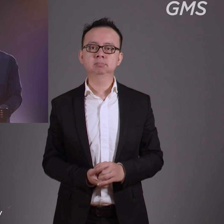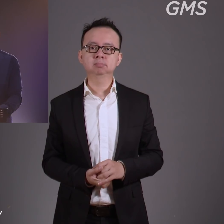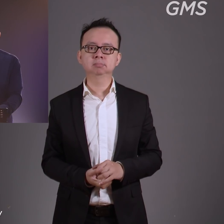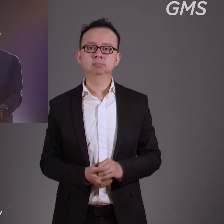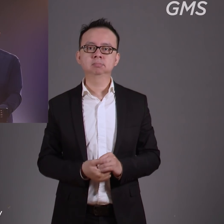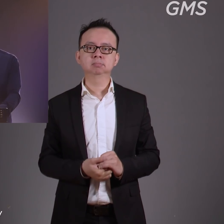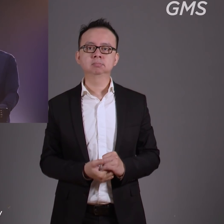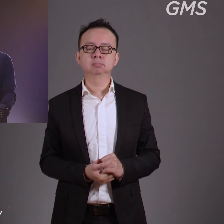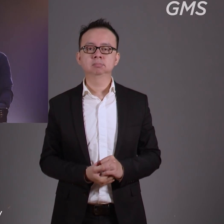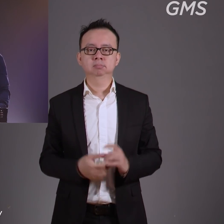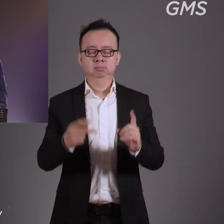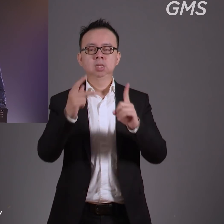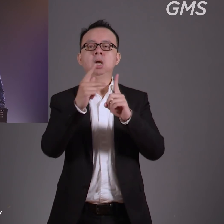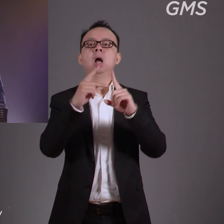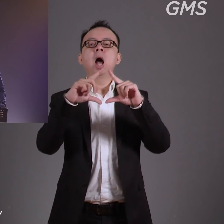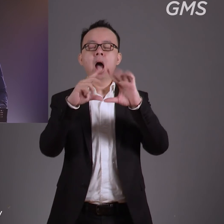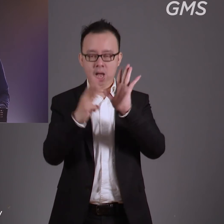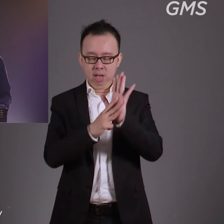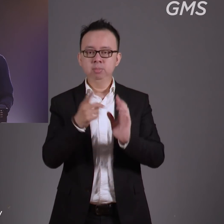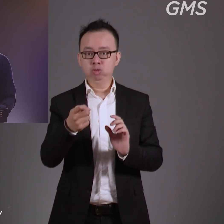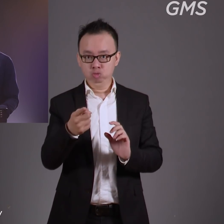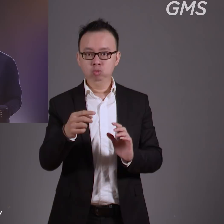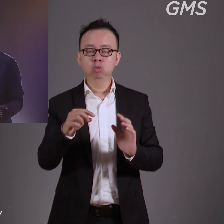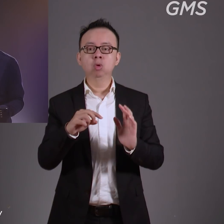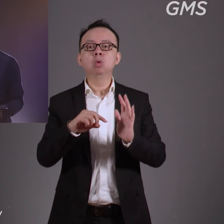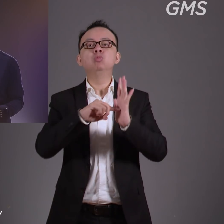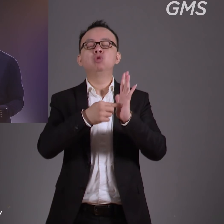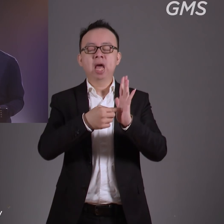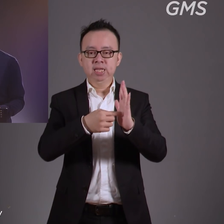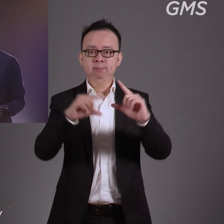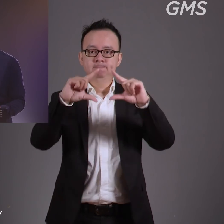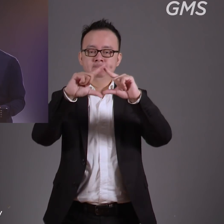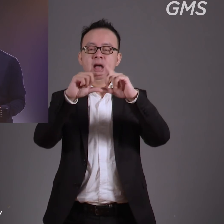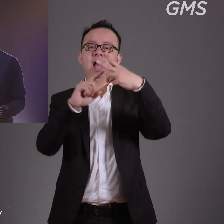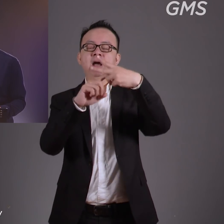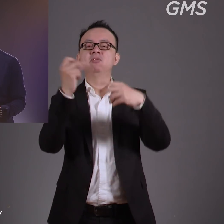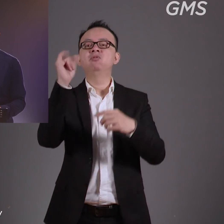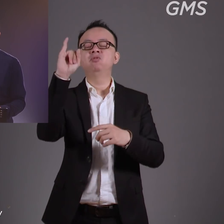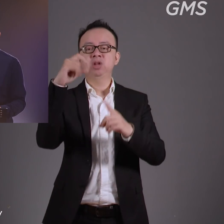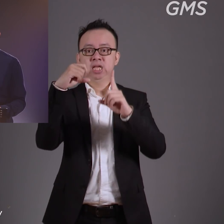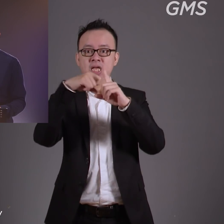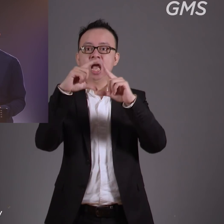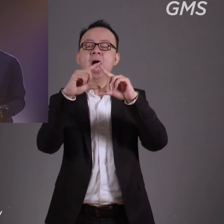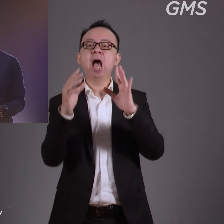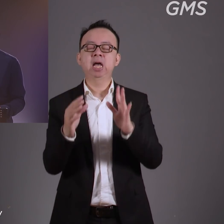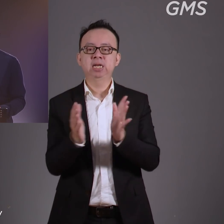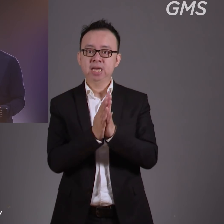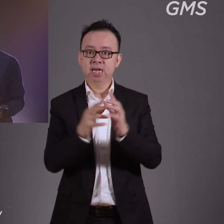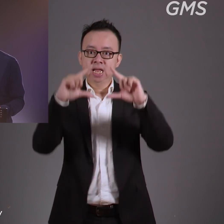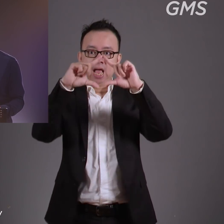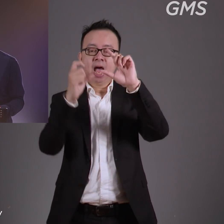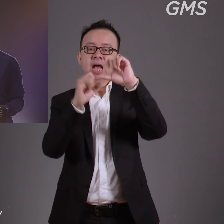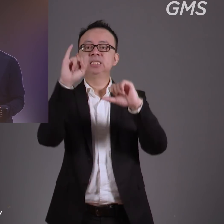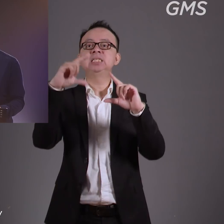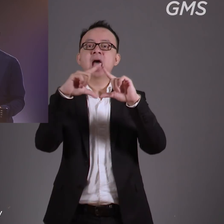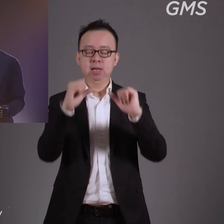keluarga. Ham adalah cikal bakal Afrika and the Far East Asia. Ham